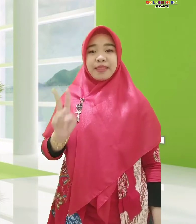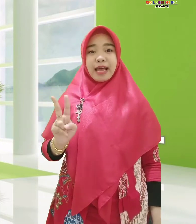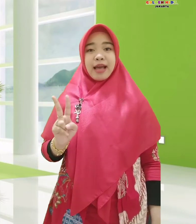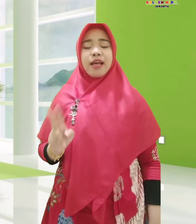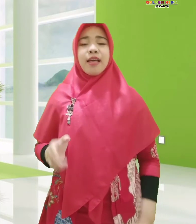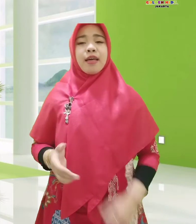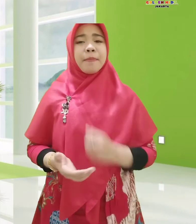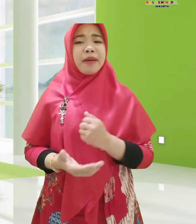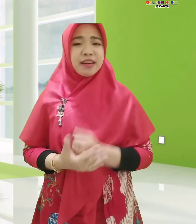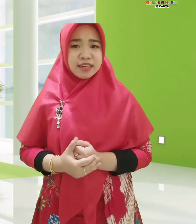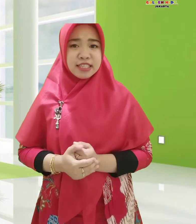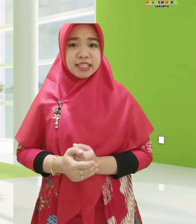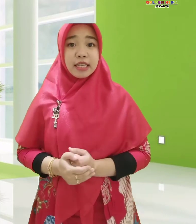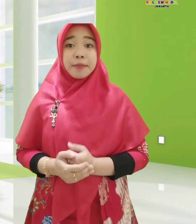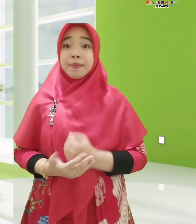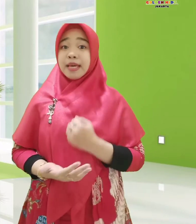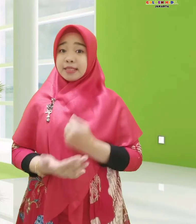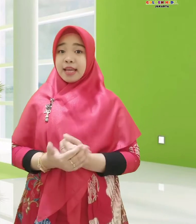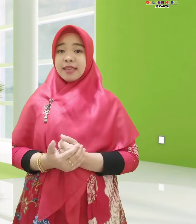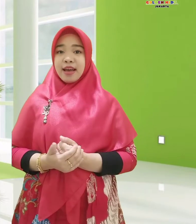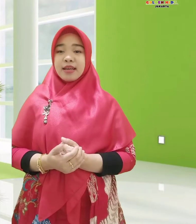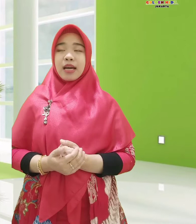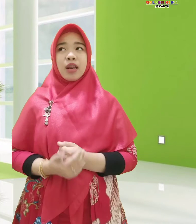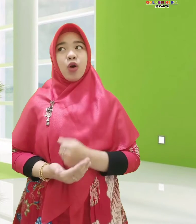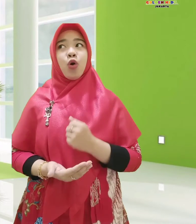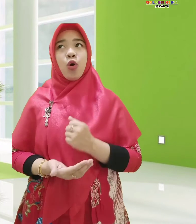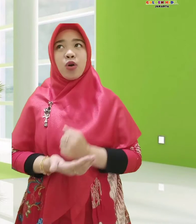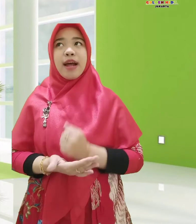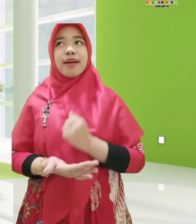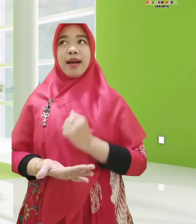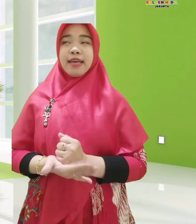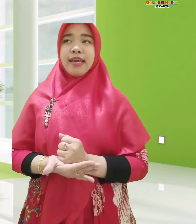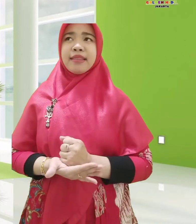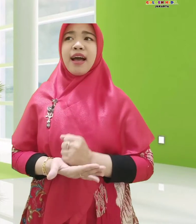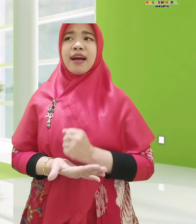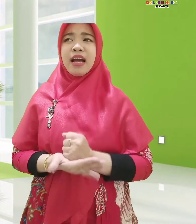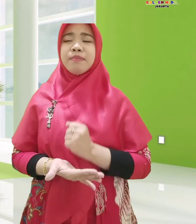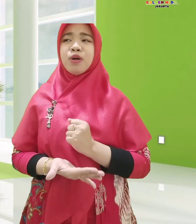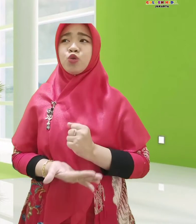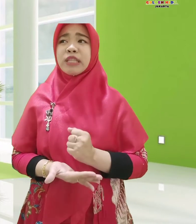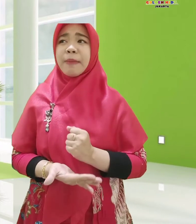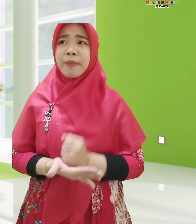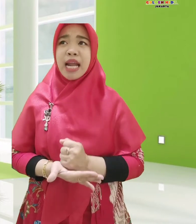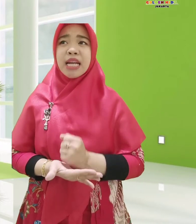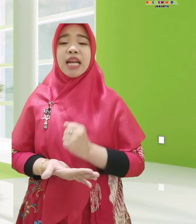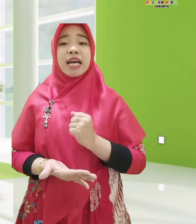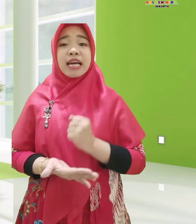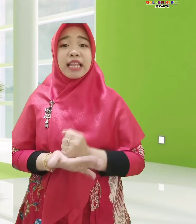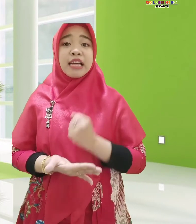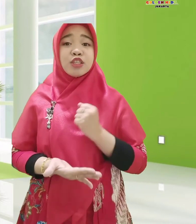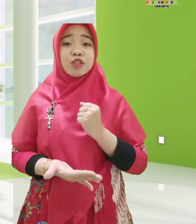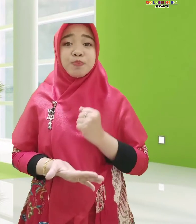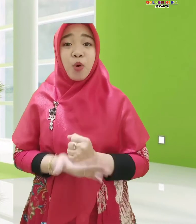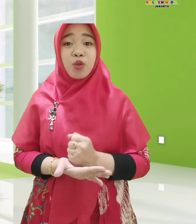Nah, parents, biasanya kalau orang kaget akan mengucapkan kata